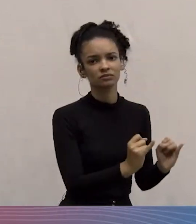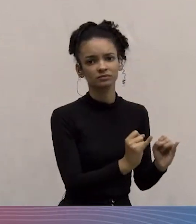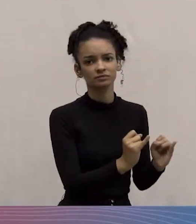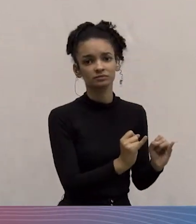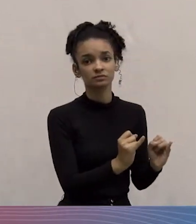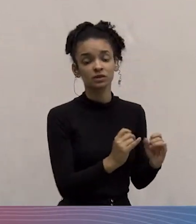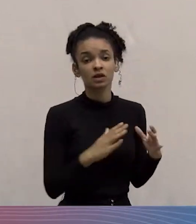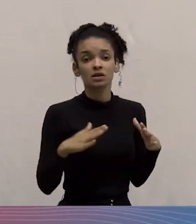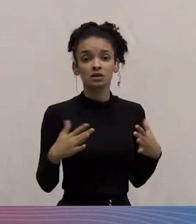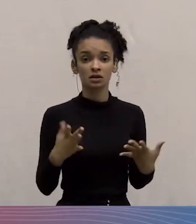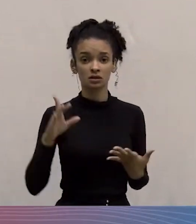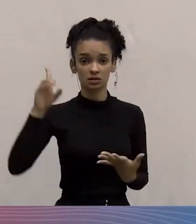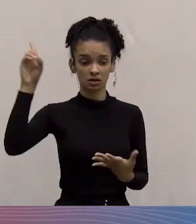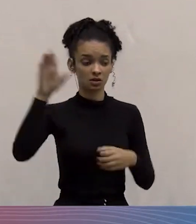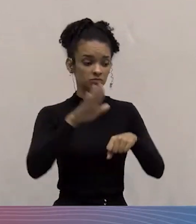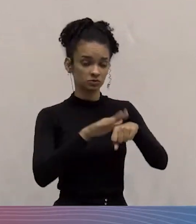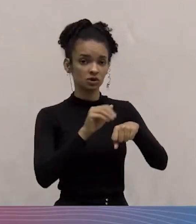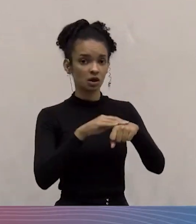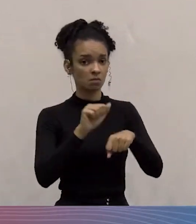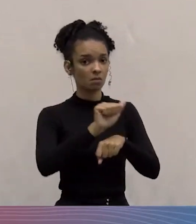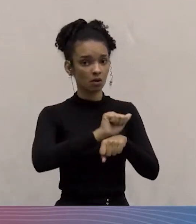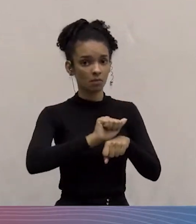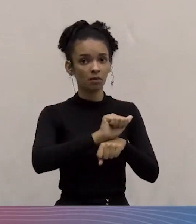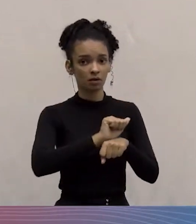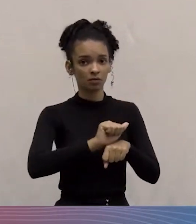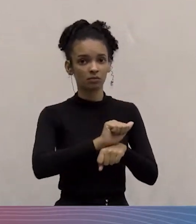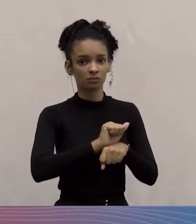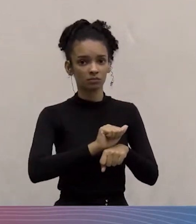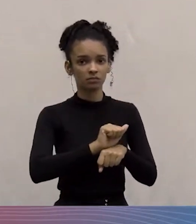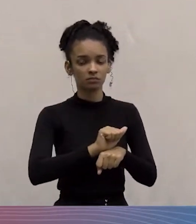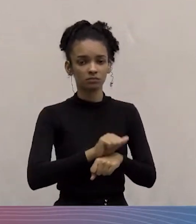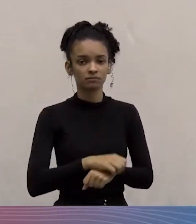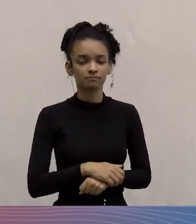Deus então chamou Abraão.